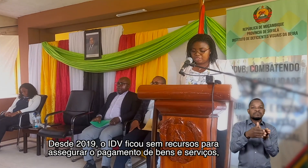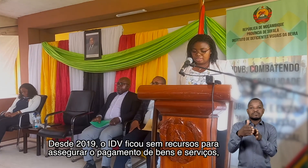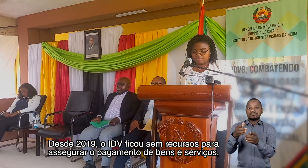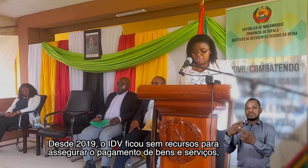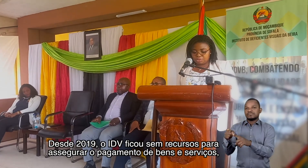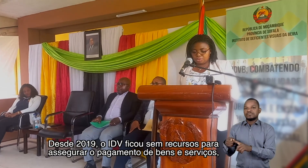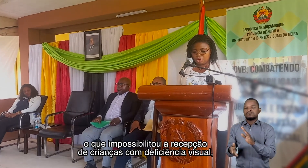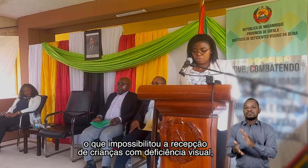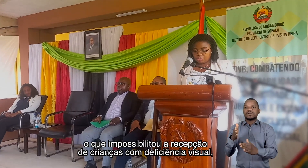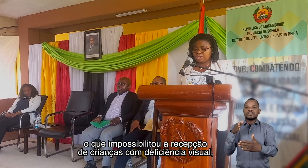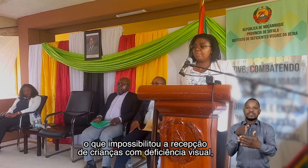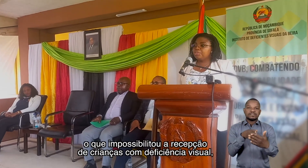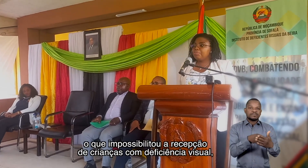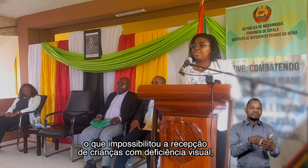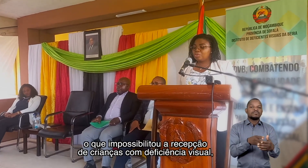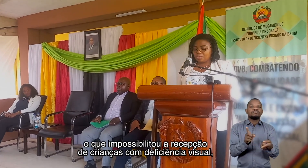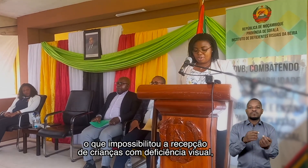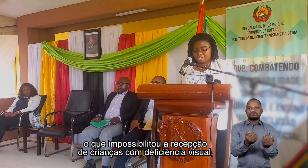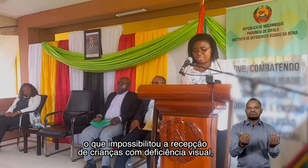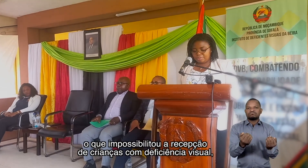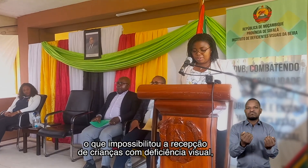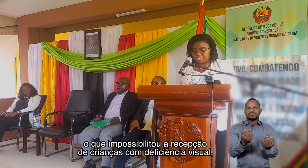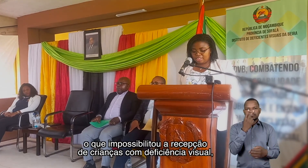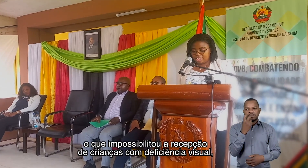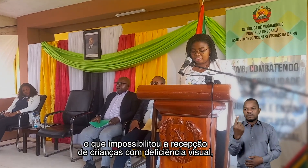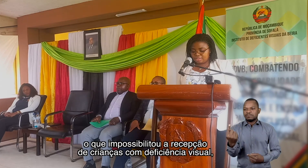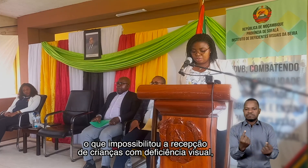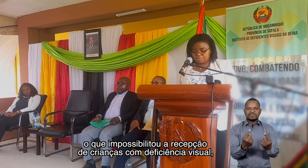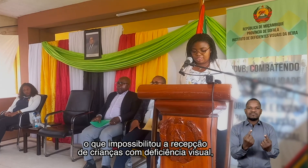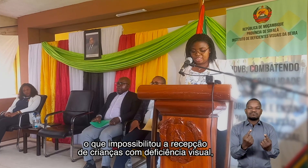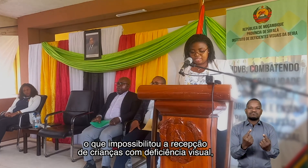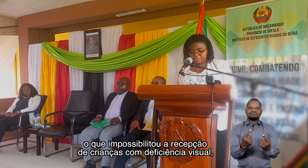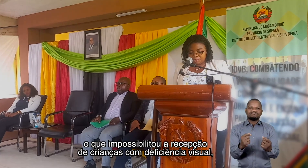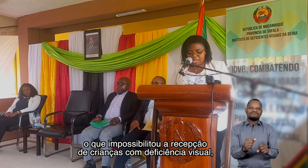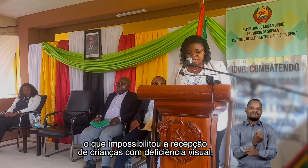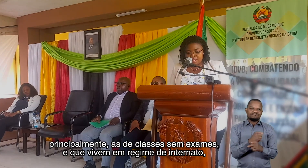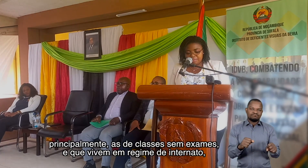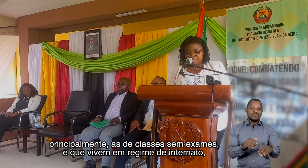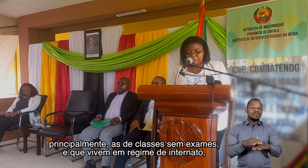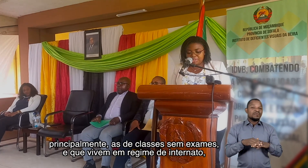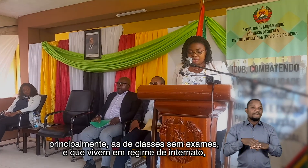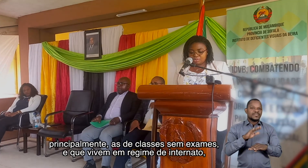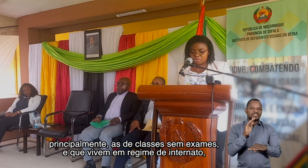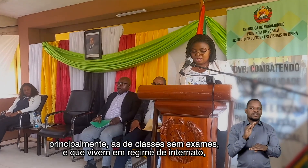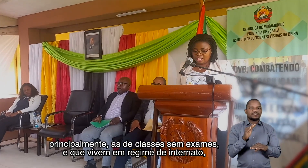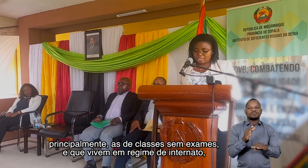e serviços o que impossibilitou a recepção de crianças com deficiência visual principalmente os de classe